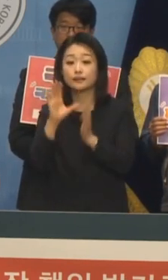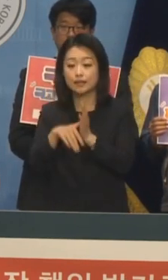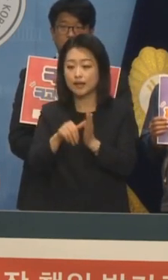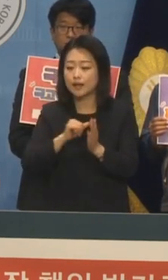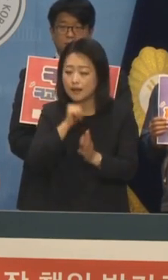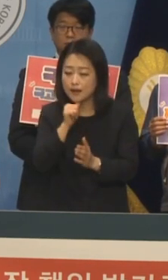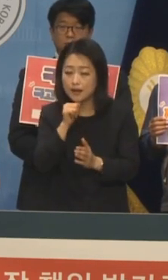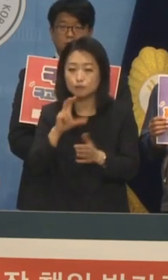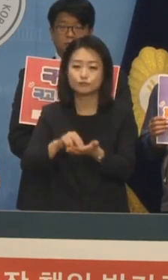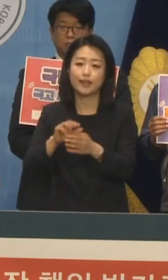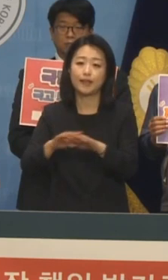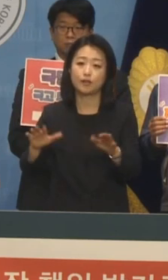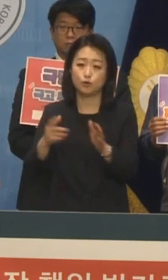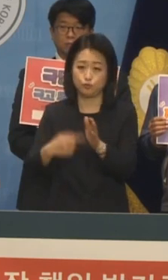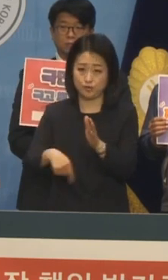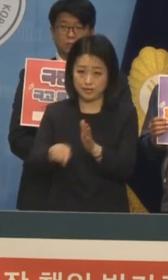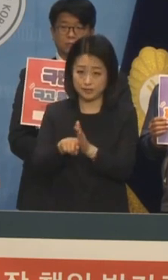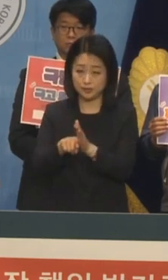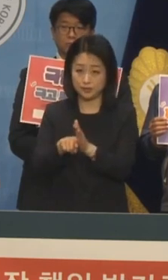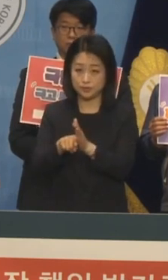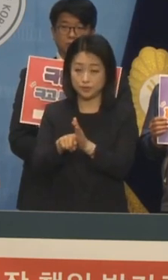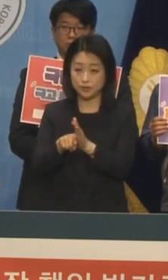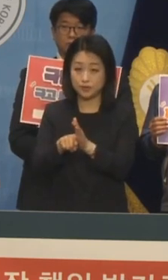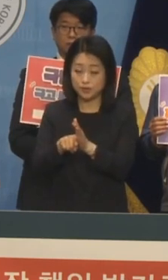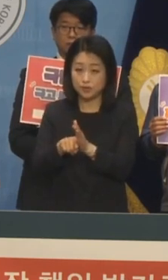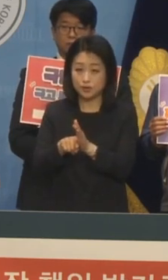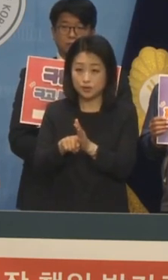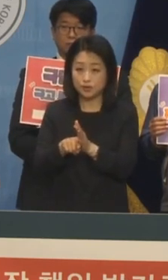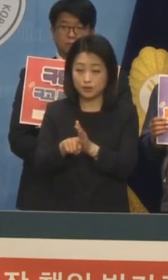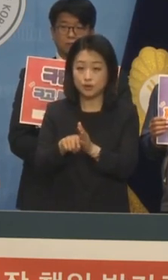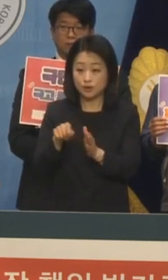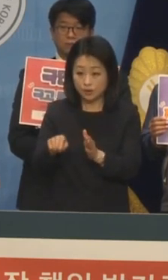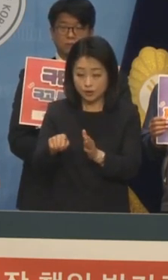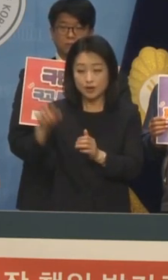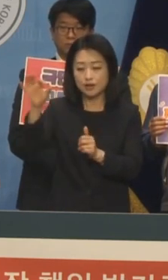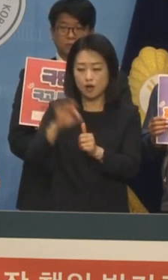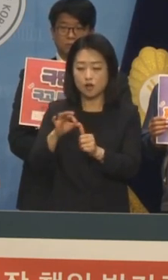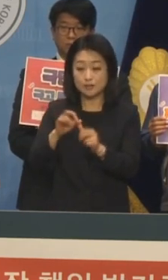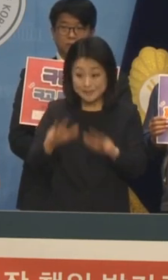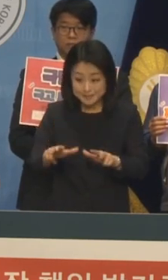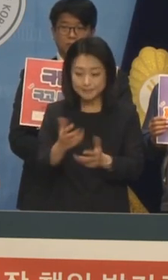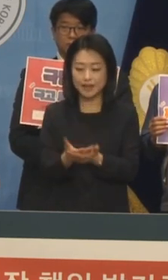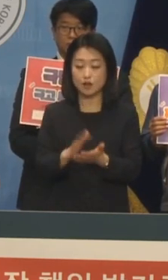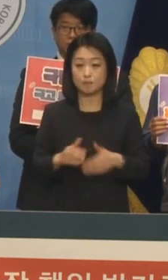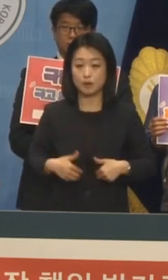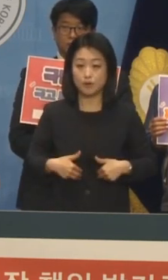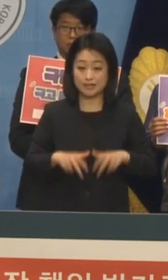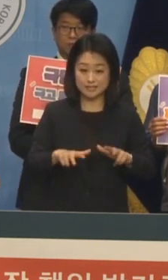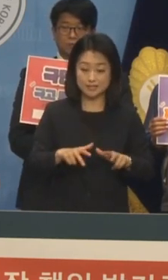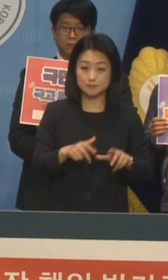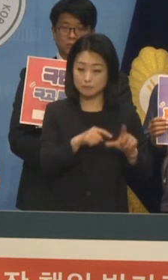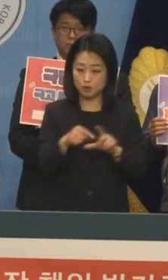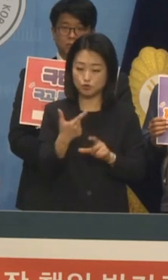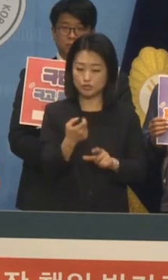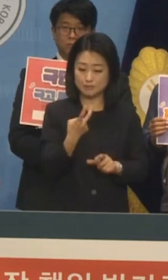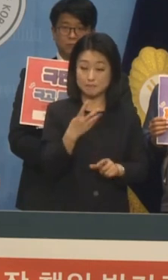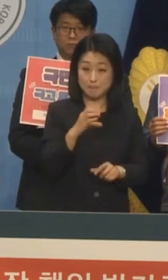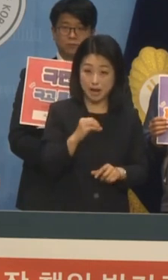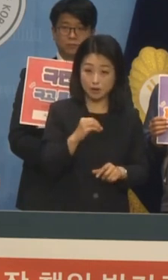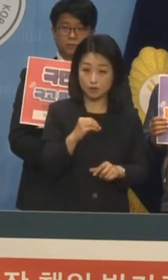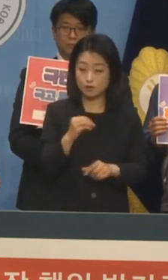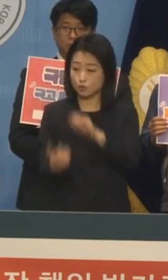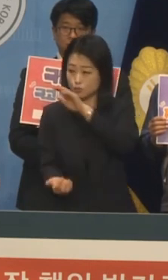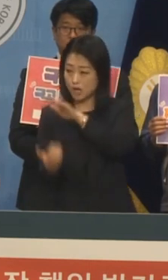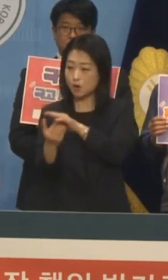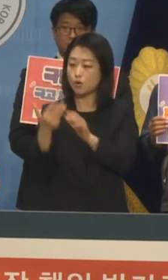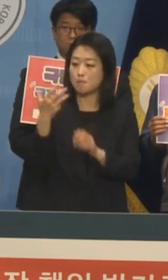문제를 벗어나지 못하기 때문에 연금 개혁을 시도하고 있는 것입니다. 우리의 연금은 지금 62만 원에서 최고 평균